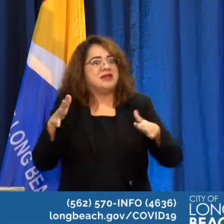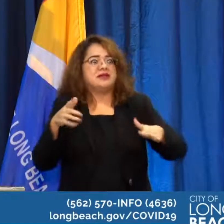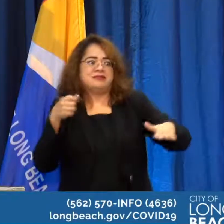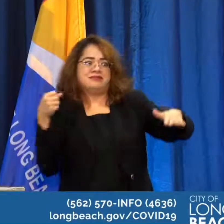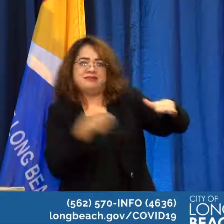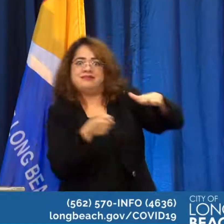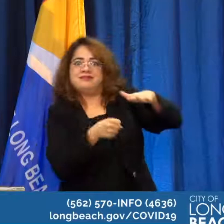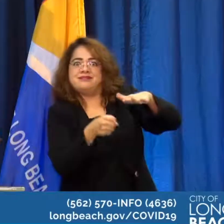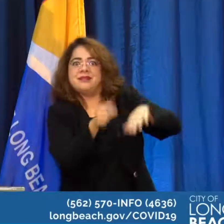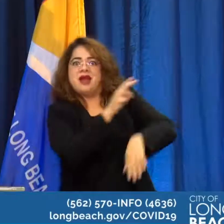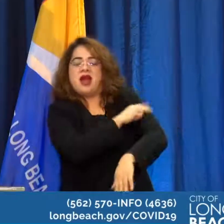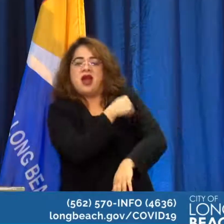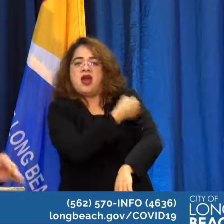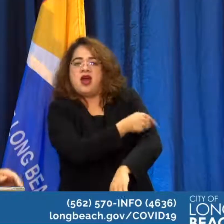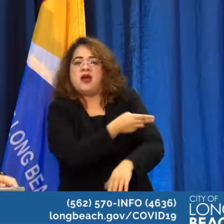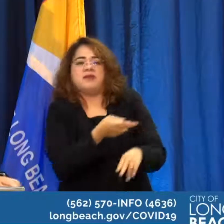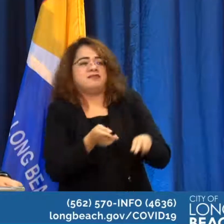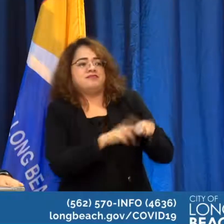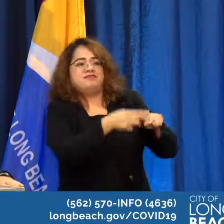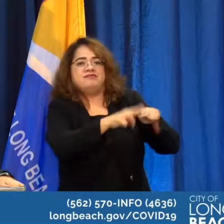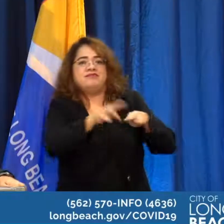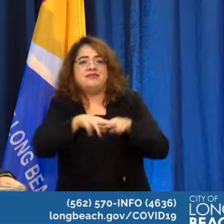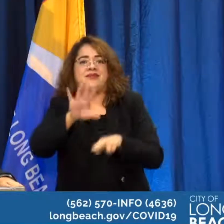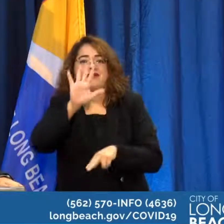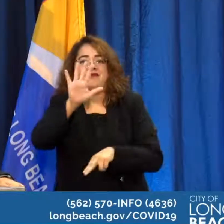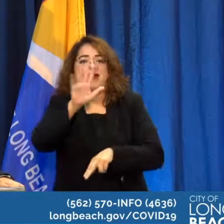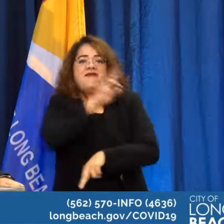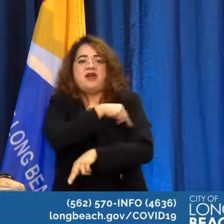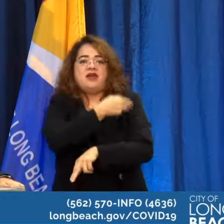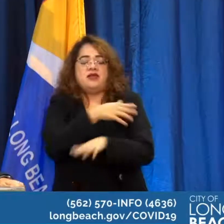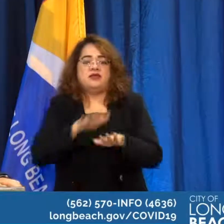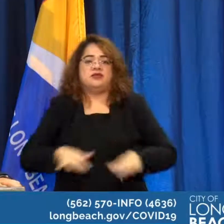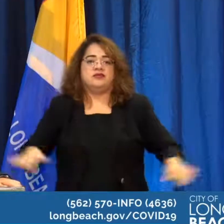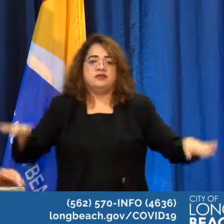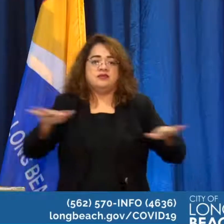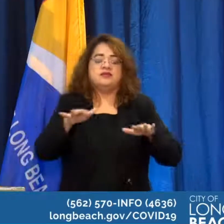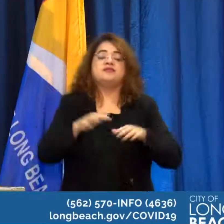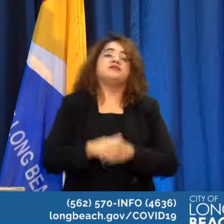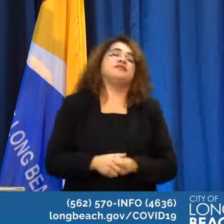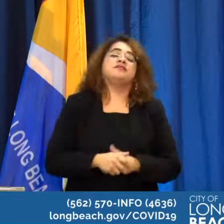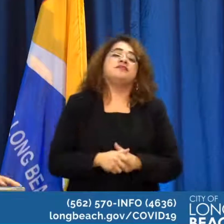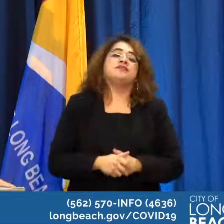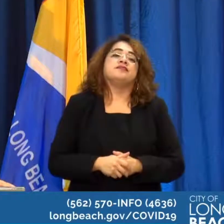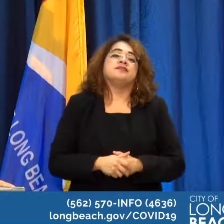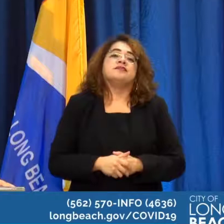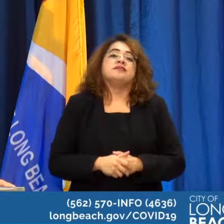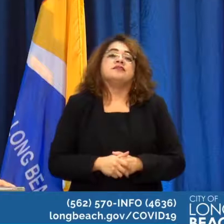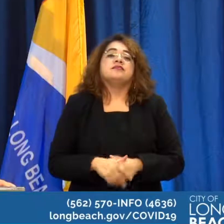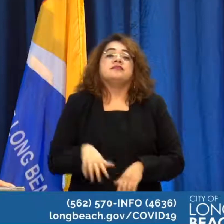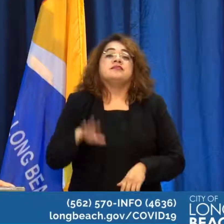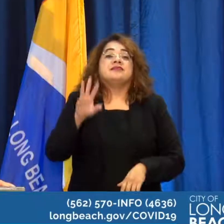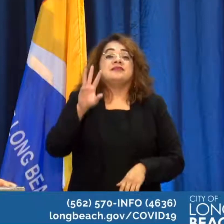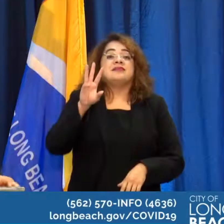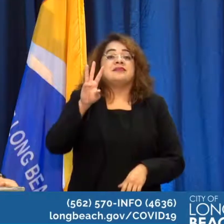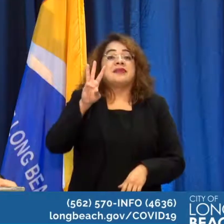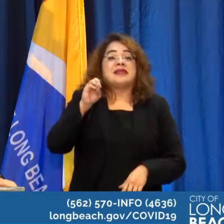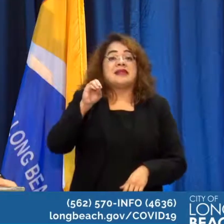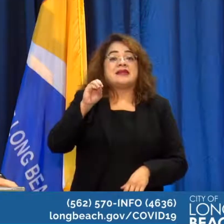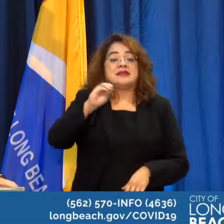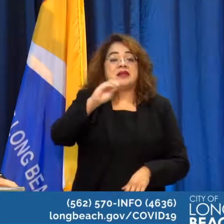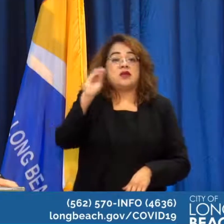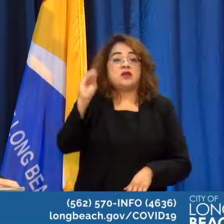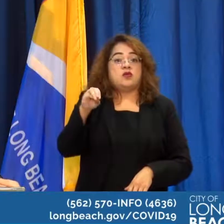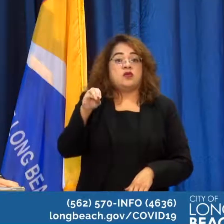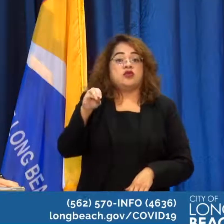en los hospitales acá en la área de Long Beach. Y en Long Beach, 60%